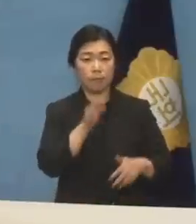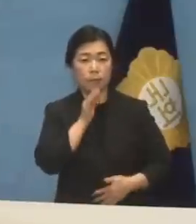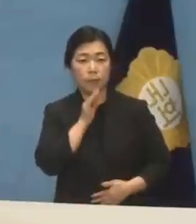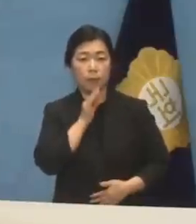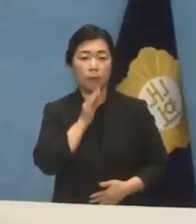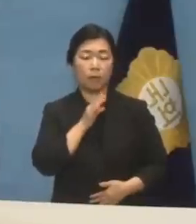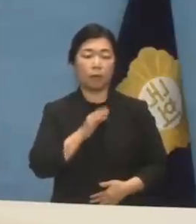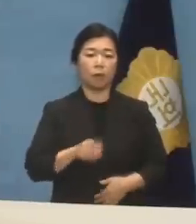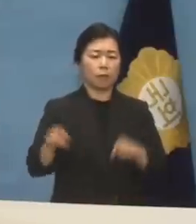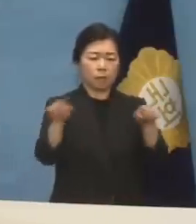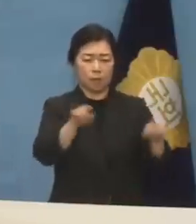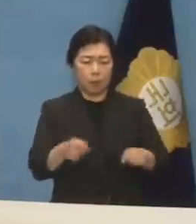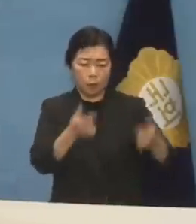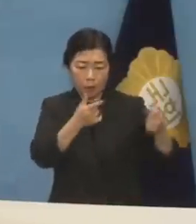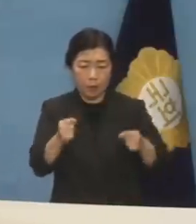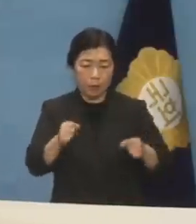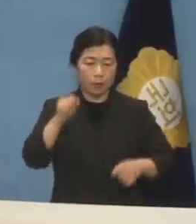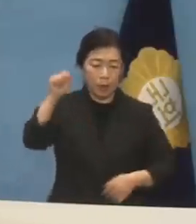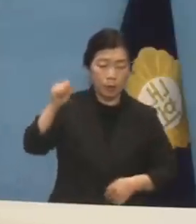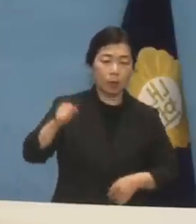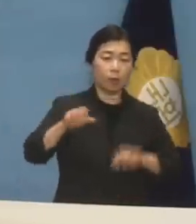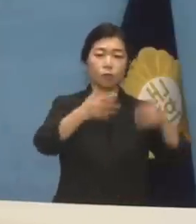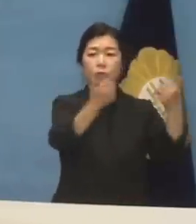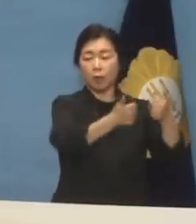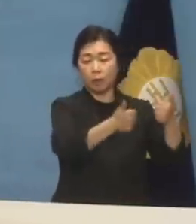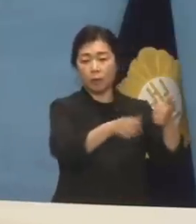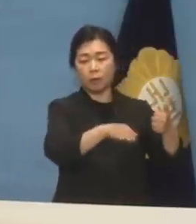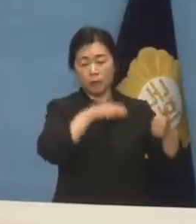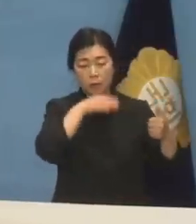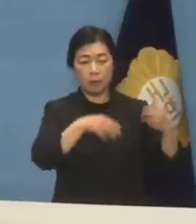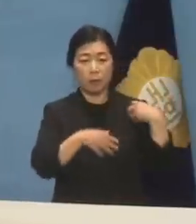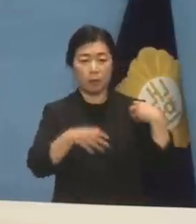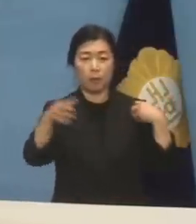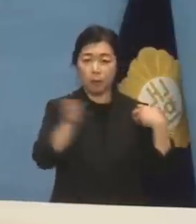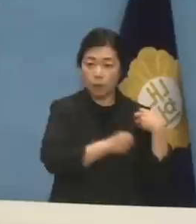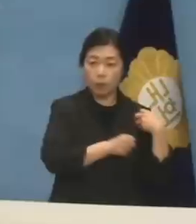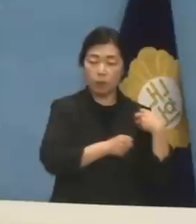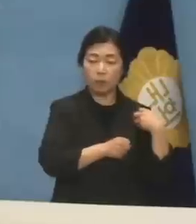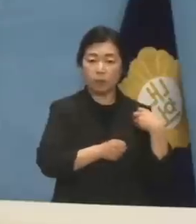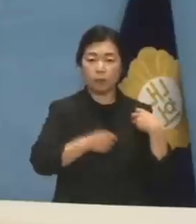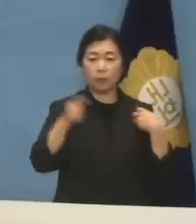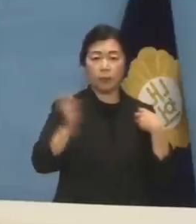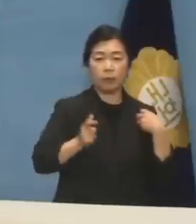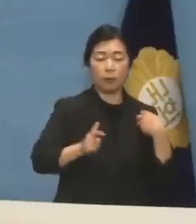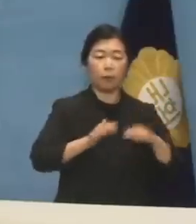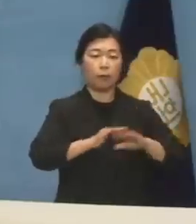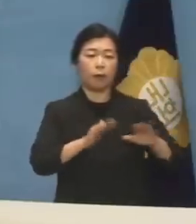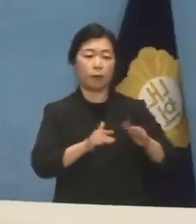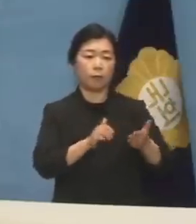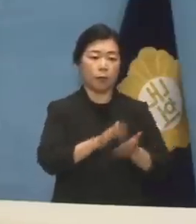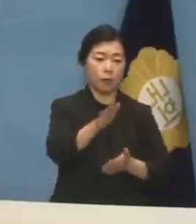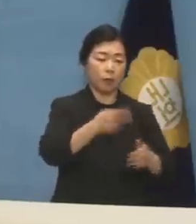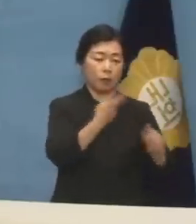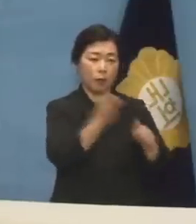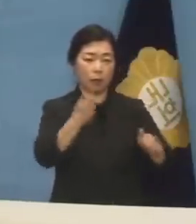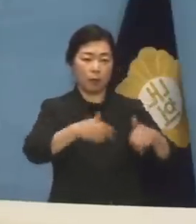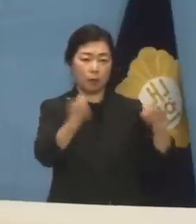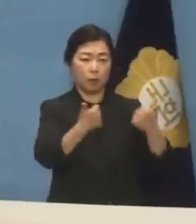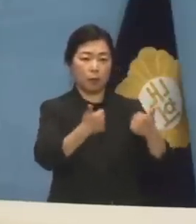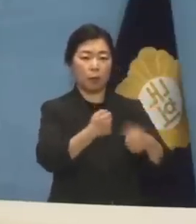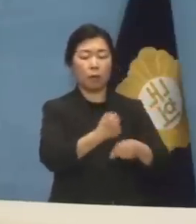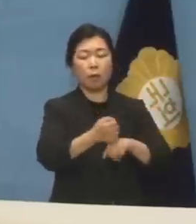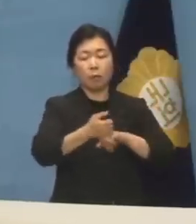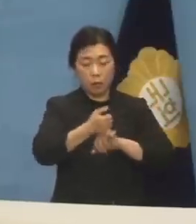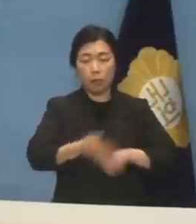진짜로 전국민적인 항쟁 그리고 국회는 정말 책임 있는 강력한 대응과 퇴진과 탄핵론에 나서야 될